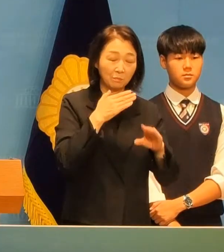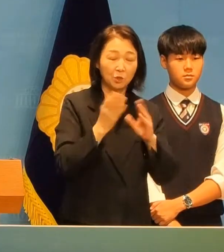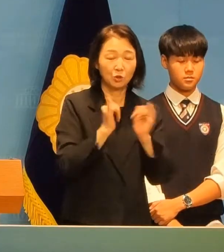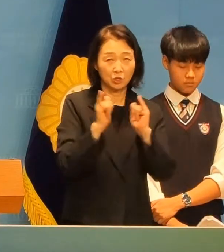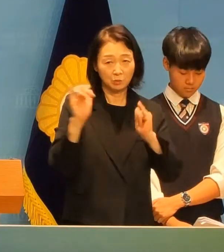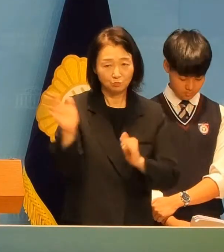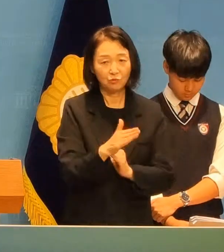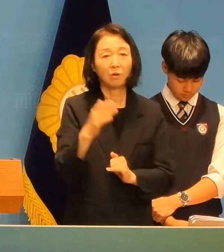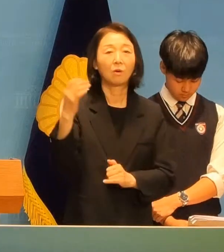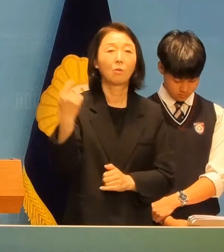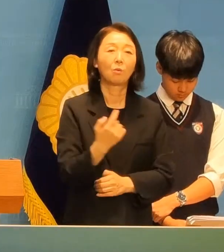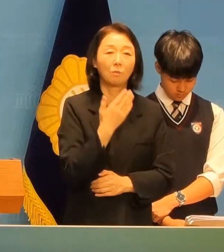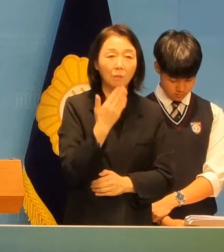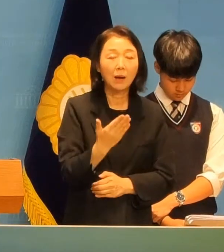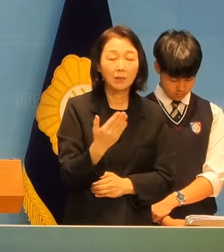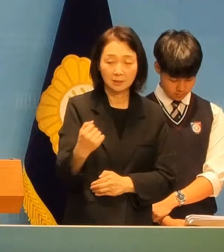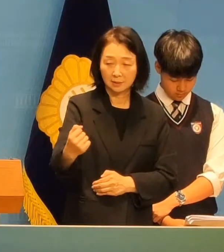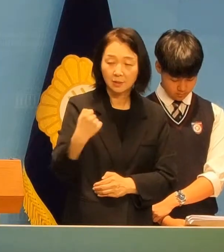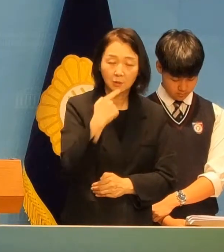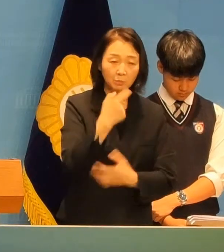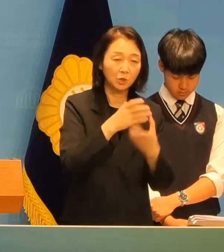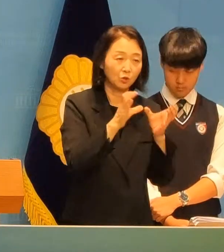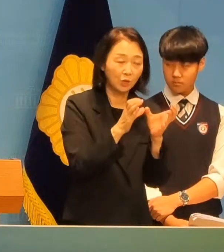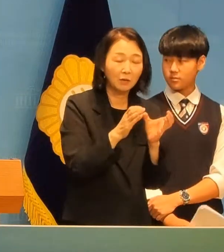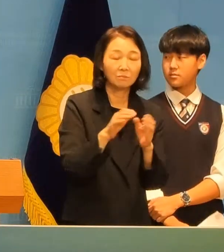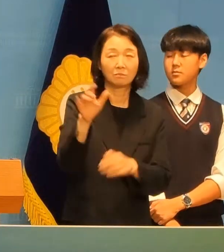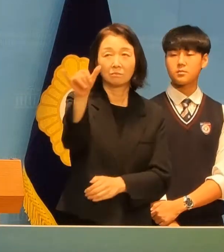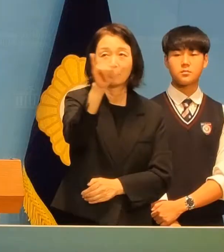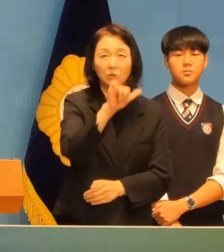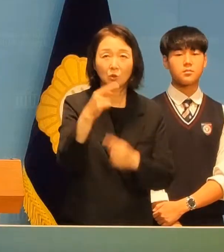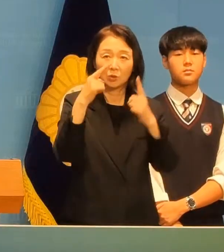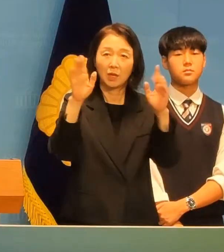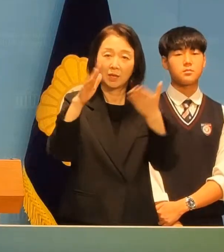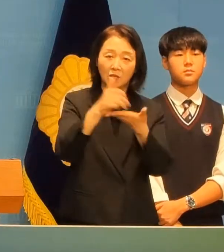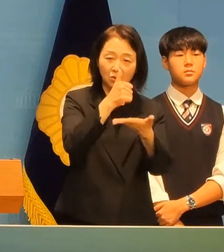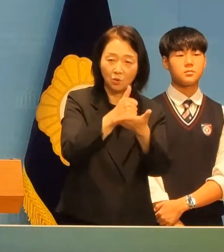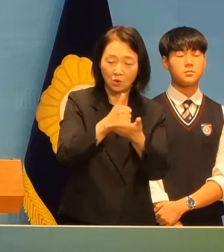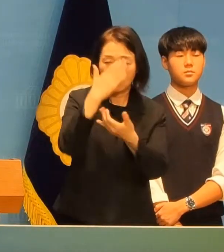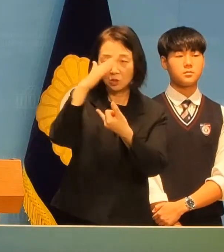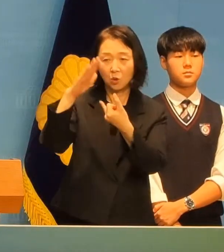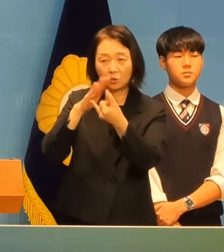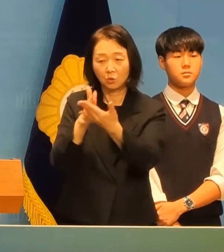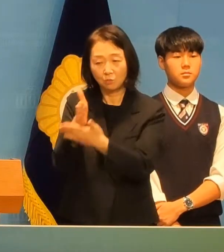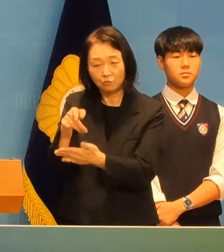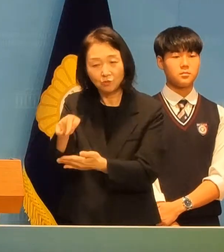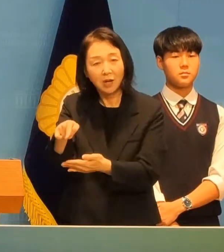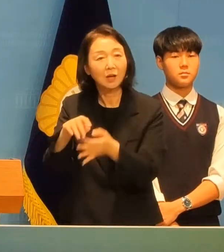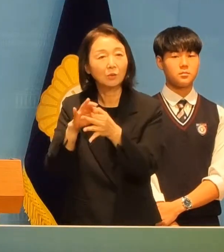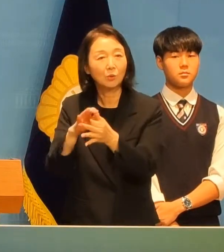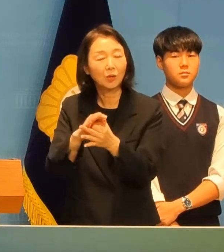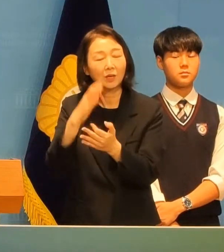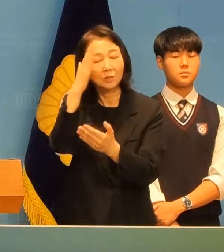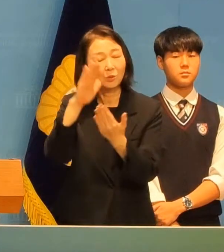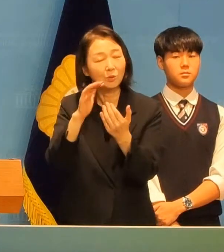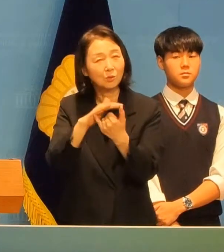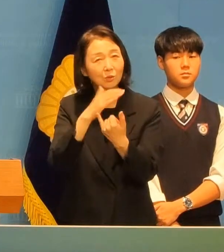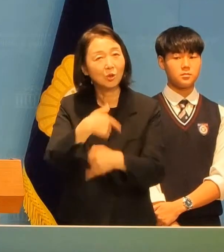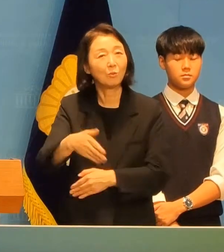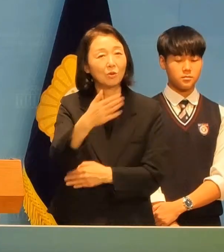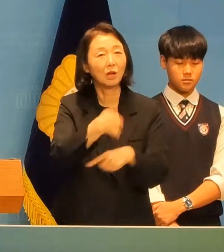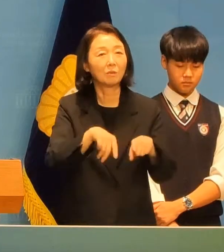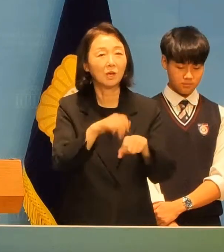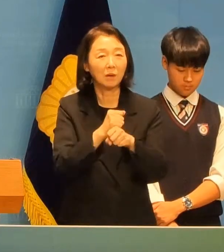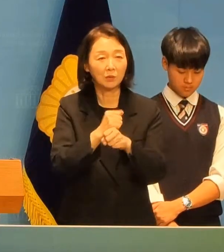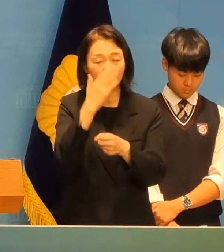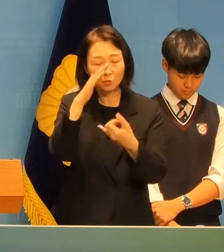나옵니다. 그 힘을 더불어민주당 전국대학생위원회 청소년 특별분과를 통해 청소년 여러분과 함께 만들어 청소년이